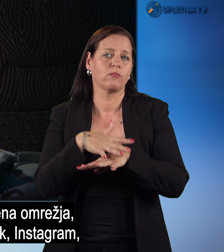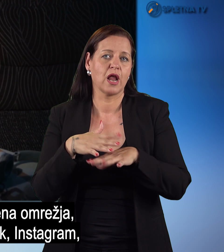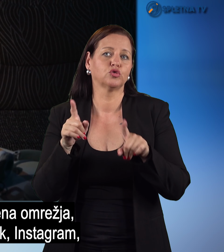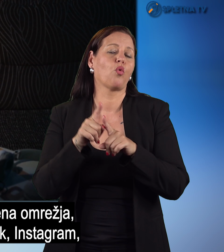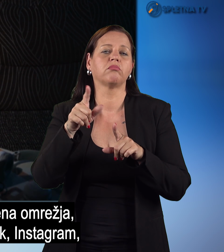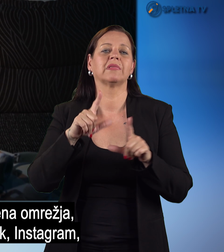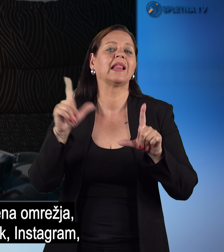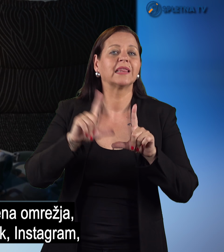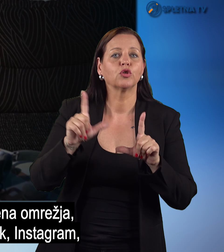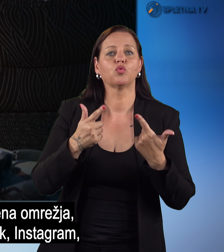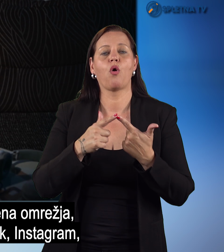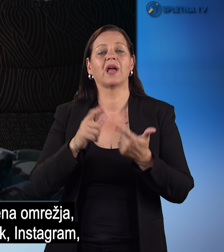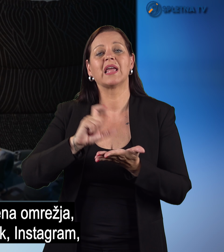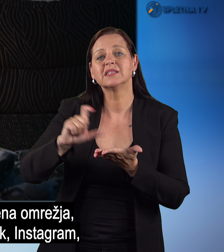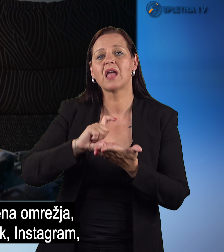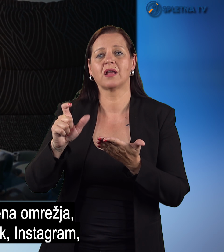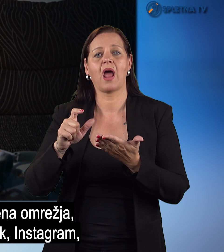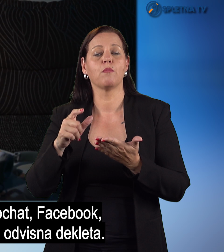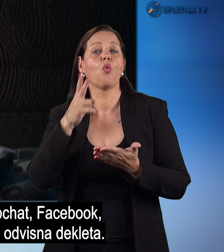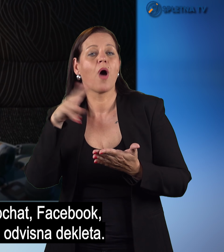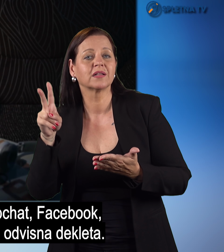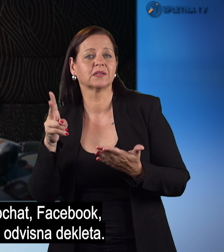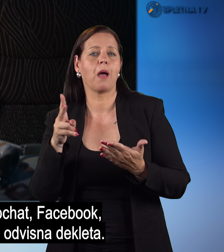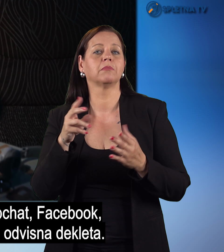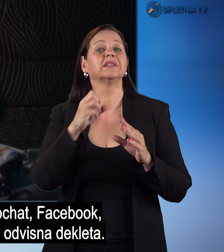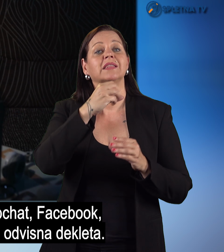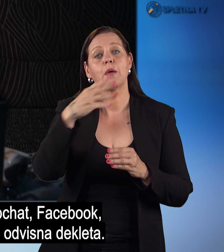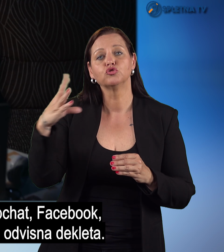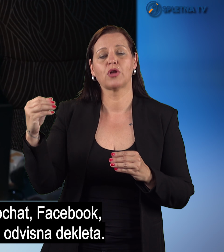Snapchat, Facebook, od katerih so bolj odvisna dekleta.